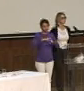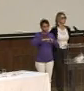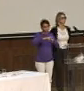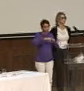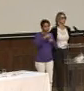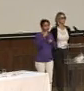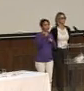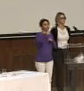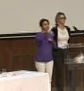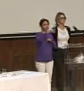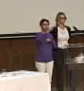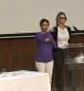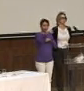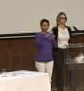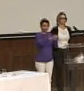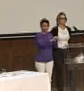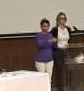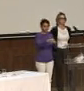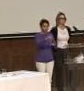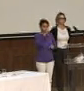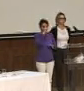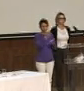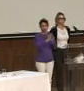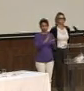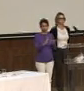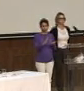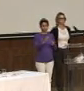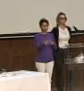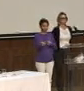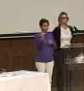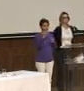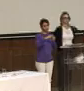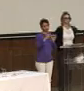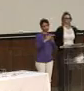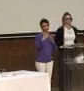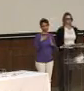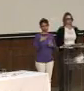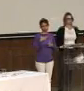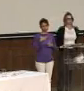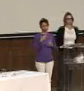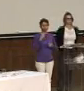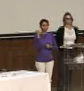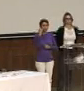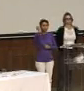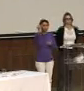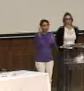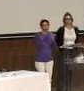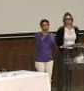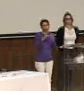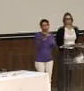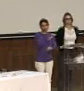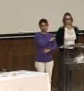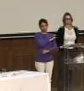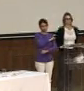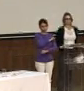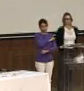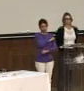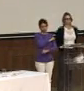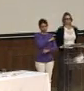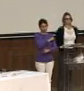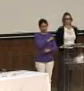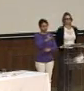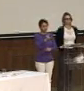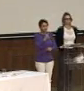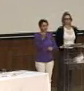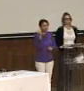aulas, terminadas as aulas ao meio-dia, pego o metrô e volto para minha casa. É muito importante esse contato com o estudante. É onde a gente, de